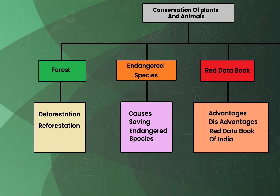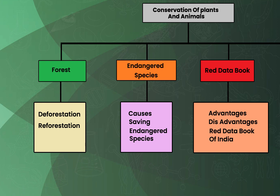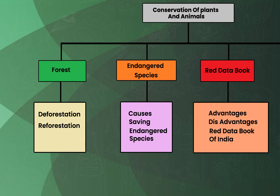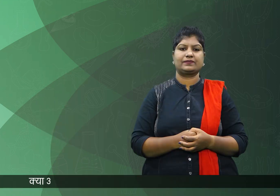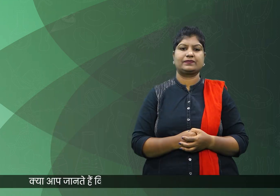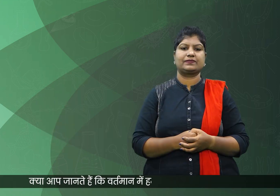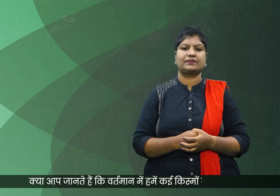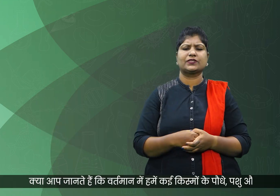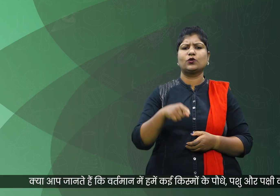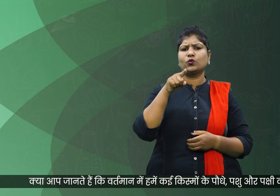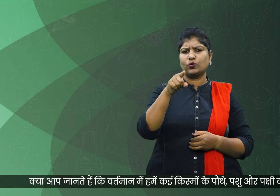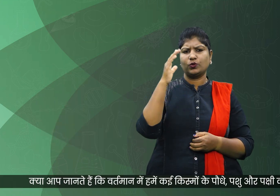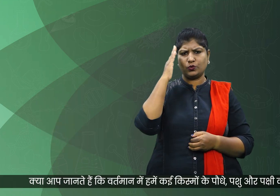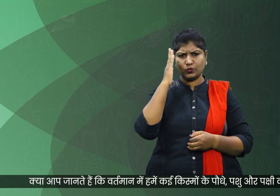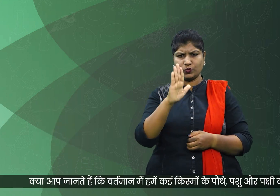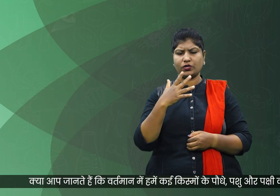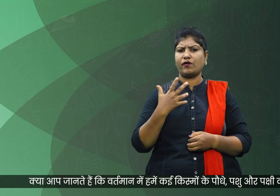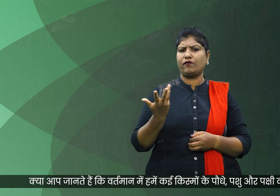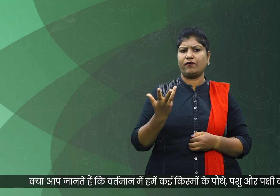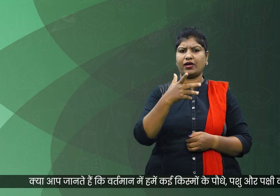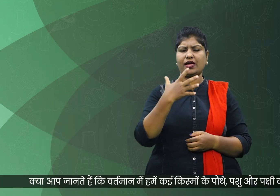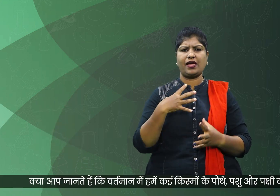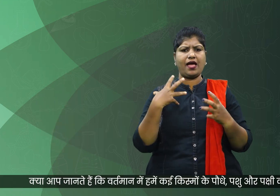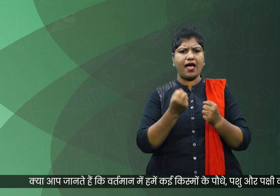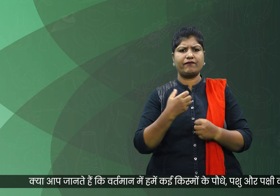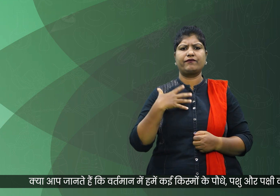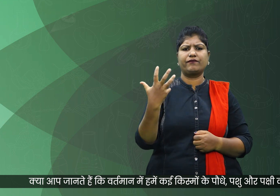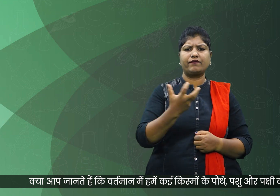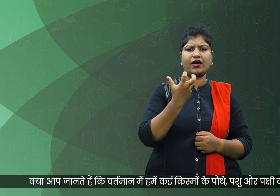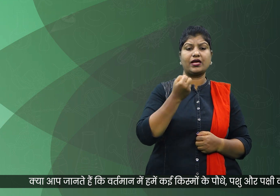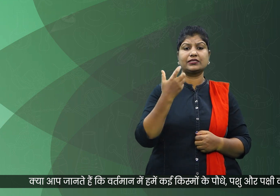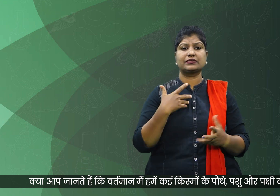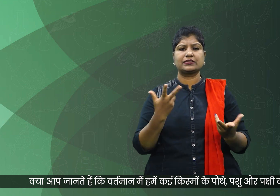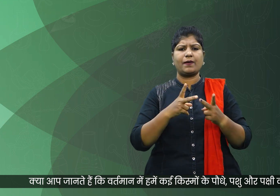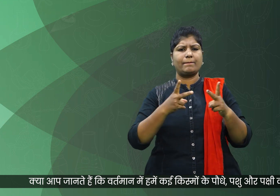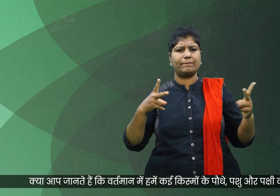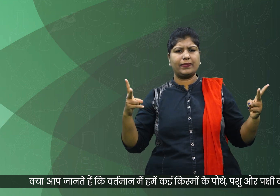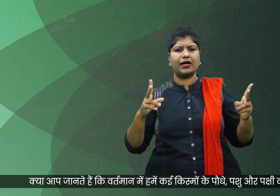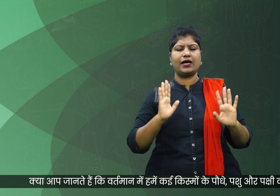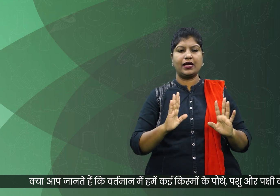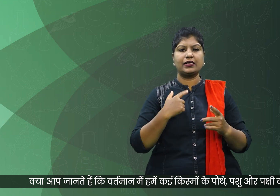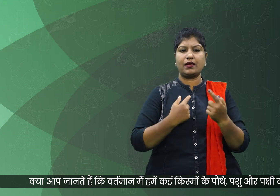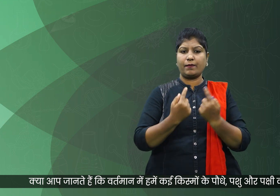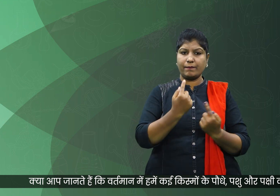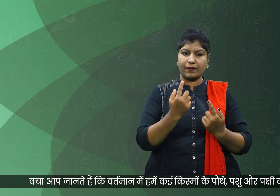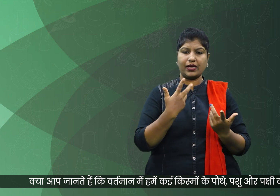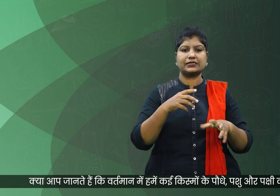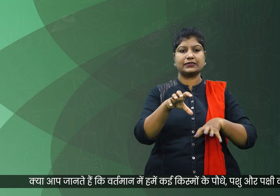क्या आप जानते हैं कि वर्तमान में हमें कई किस्मों के पौधे, पर्शू और पक्षी क्यों